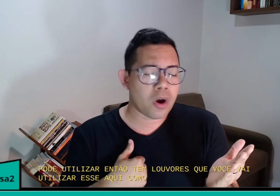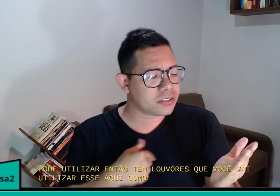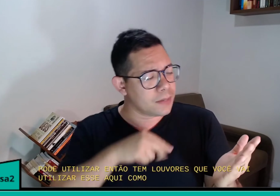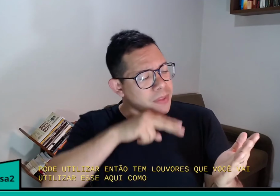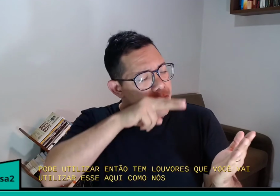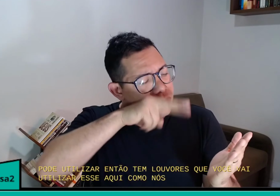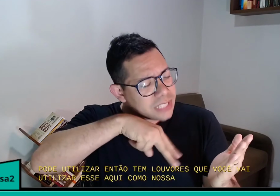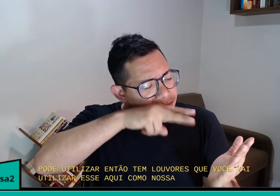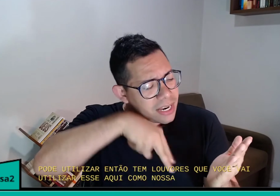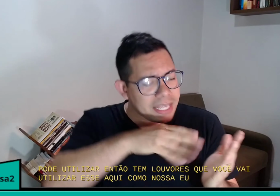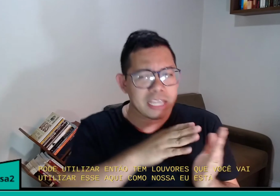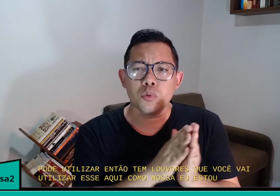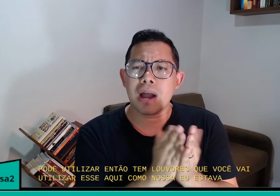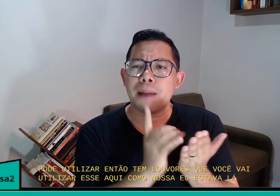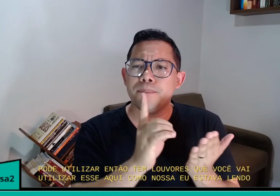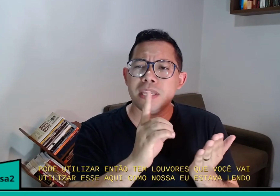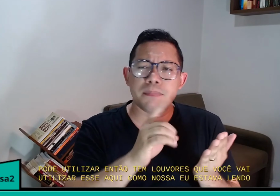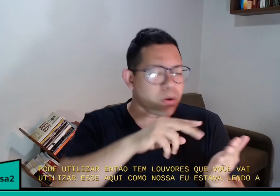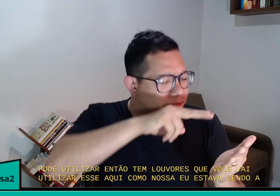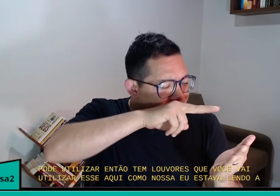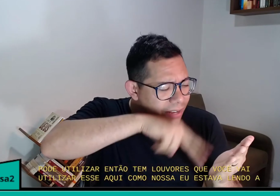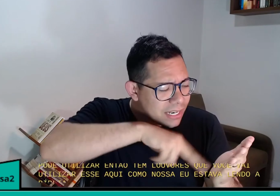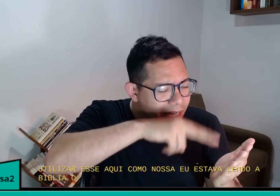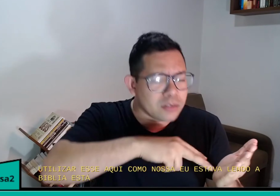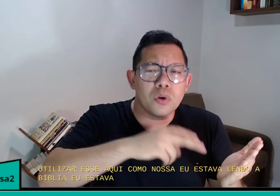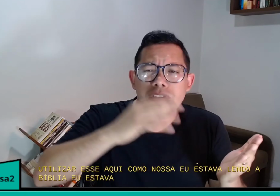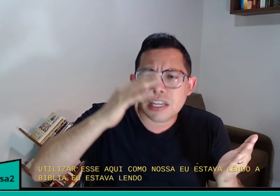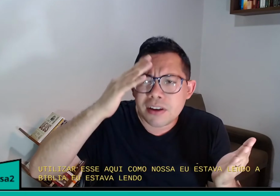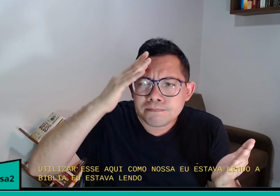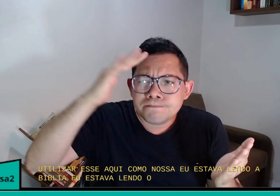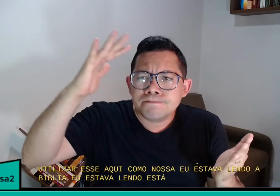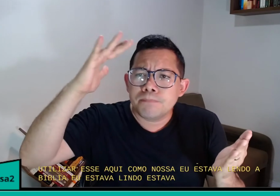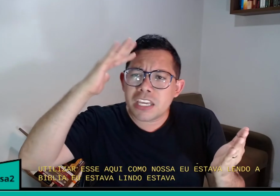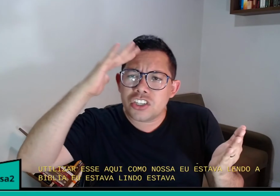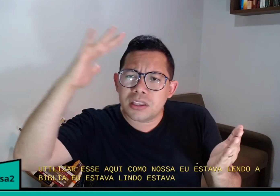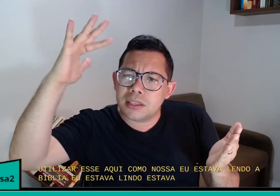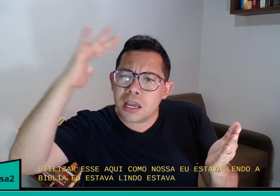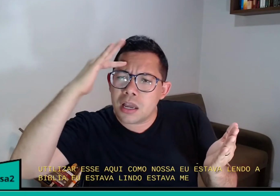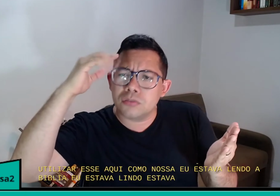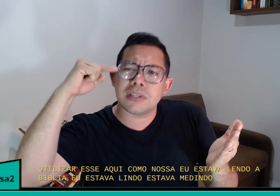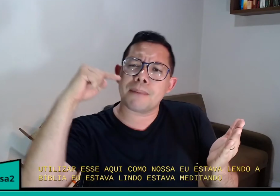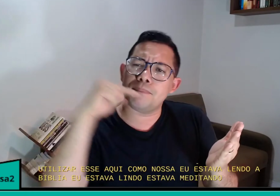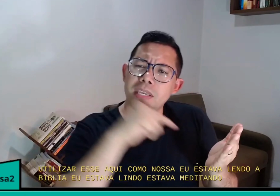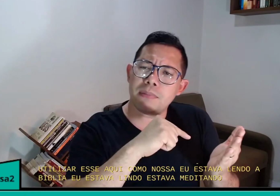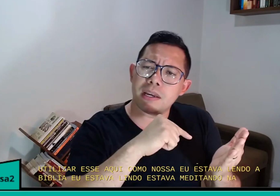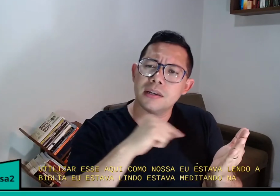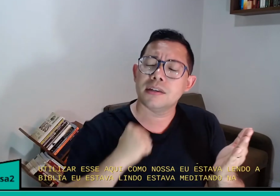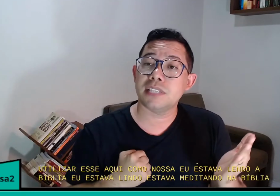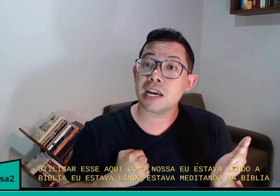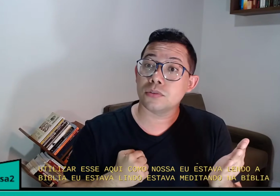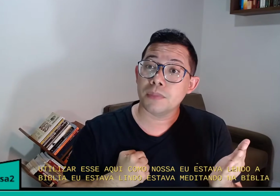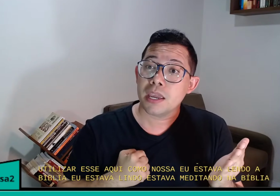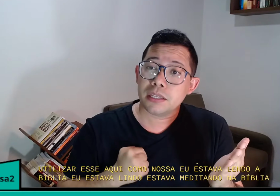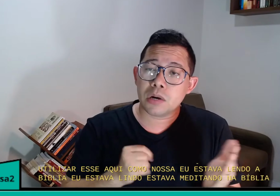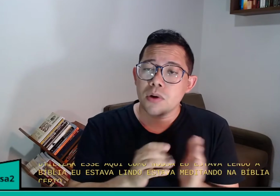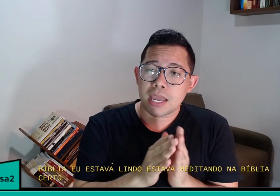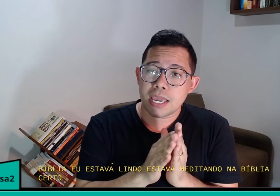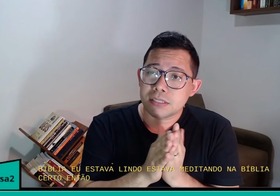nossa, eu estava lendo a Bíblia, eu estava lendo, eu estava meditando na Bíblia, certo? Então, esse